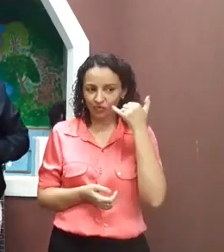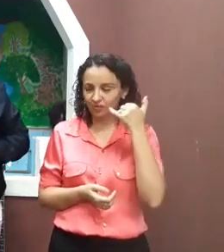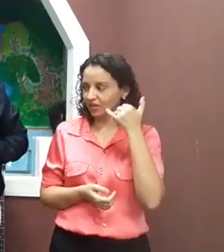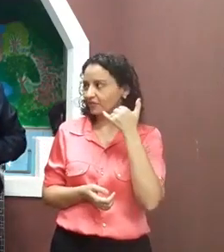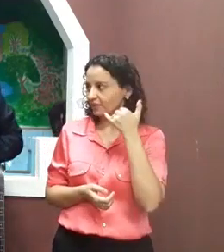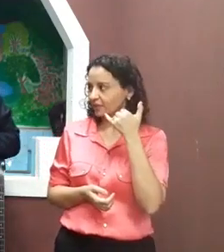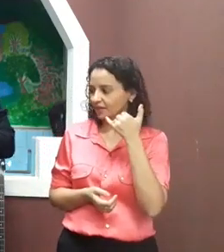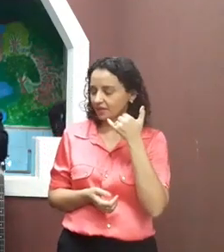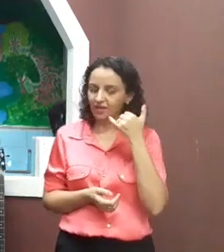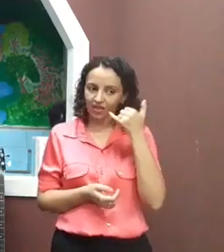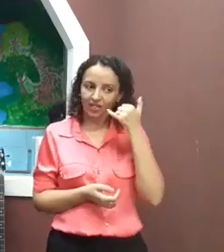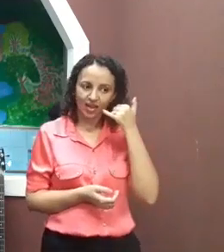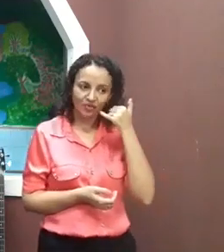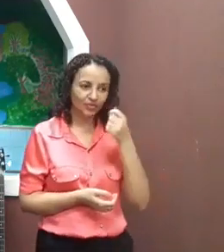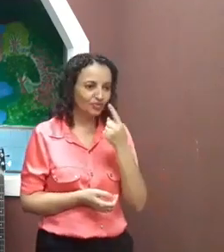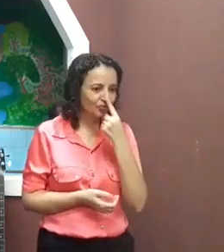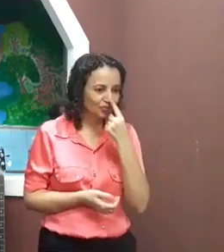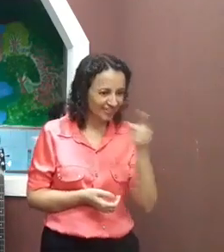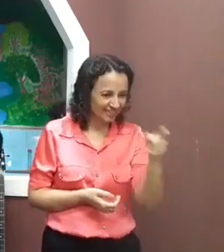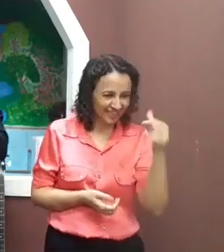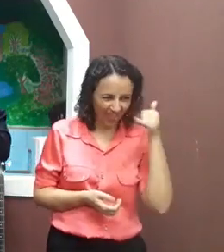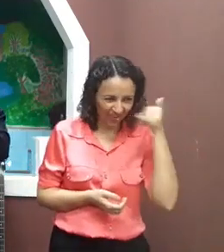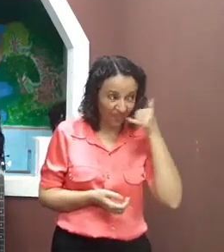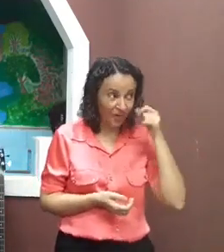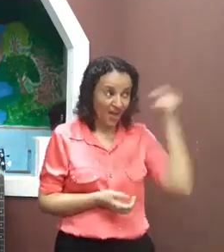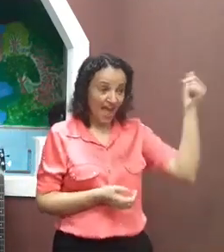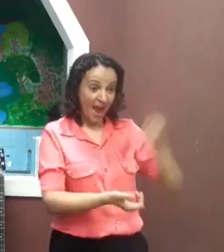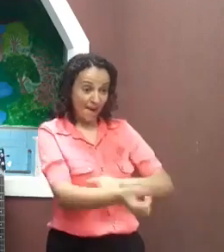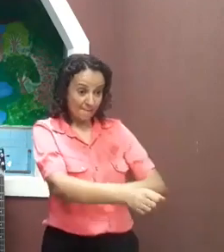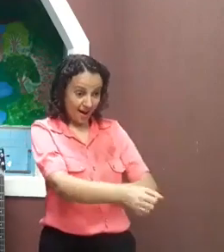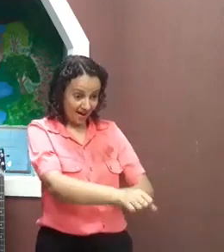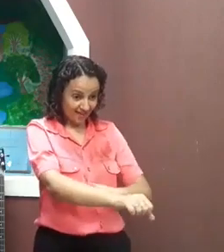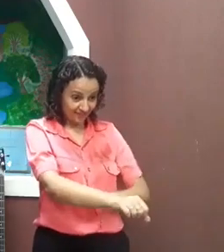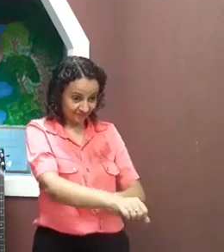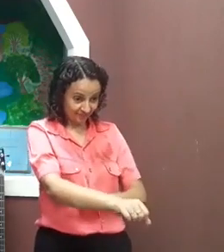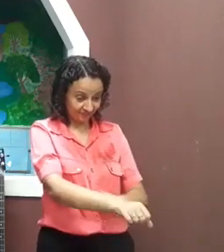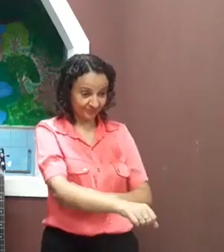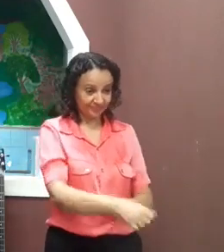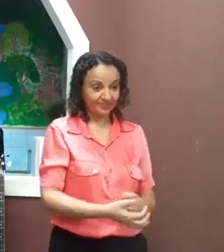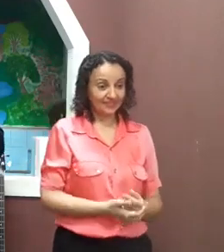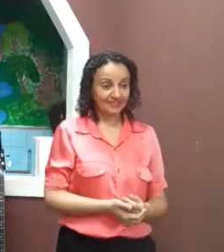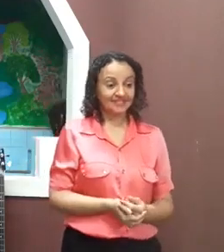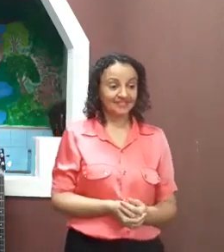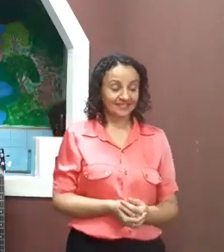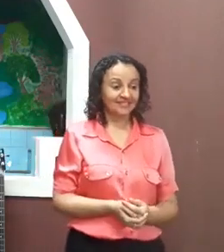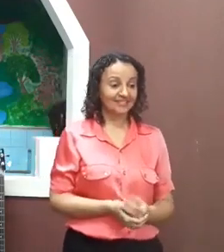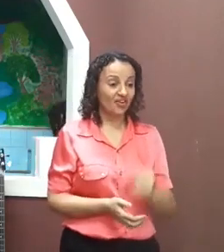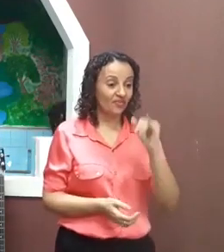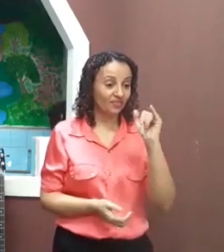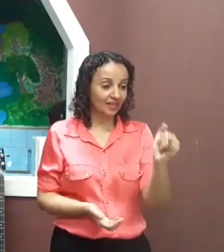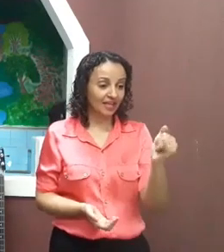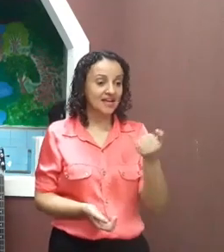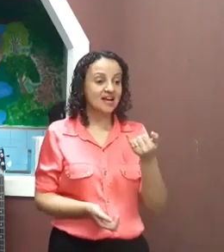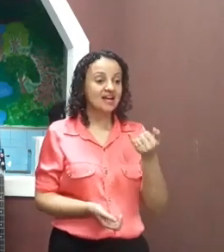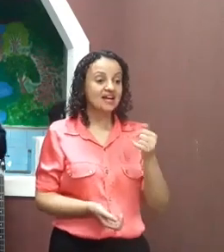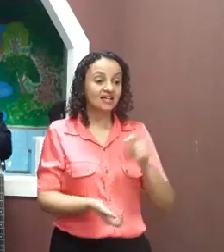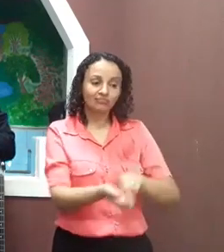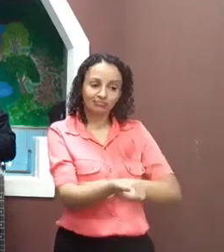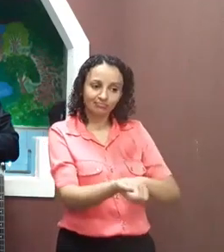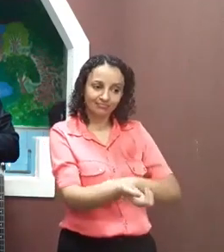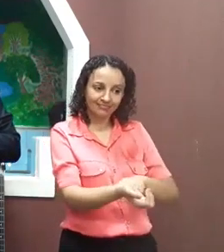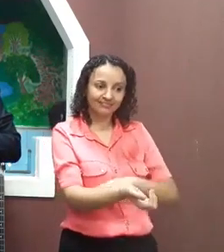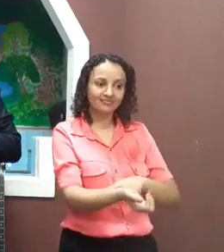Pessoalmente? Foi por telefone. E a pessoa não sabia como